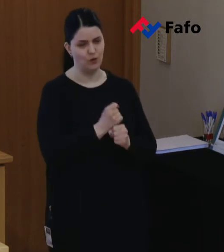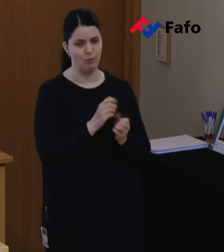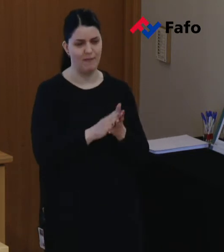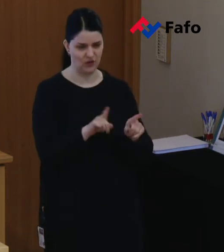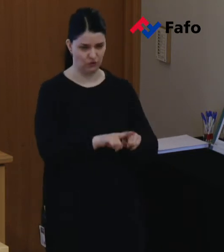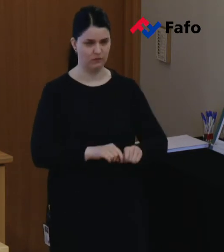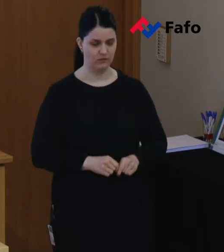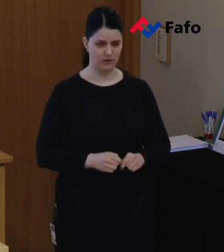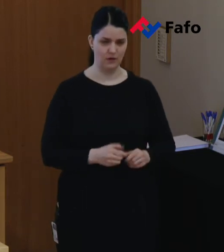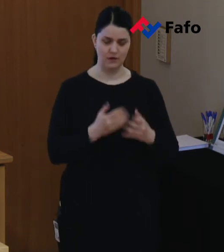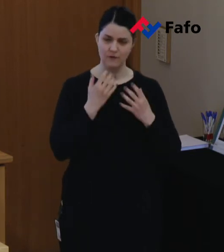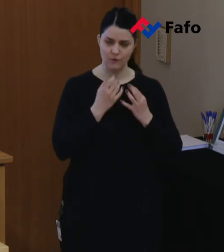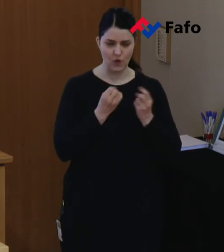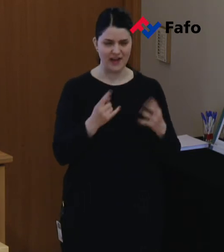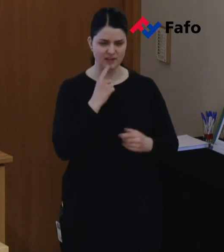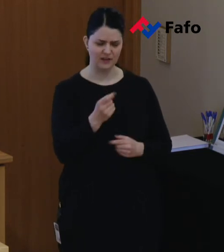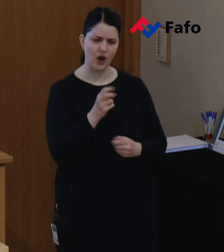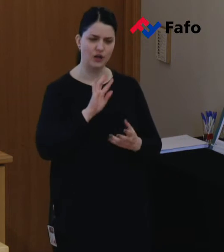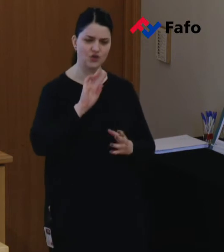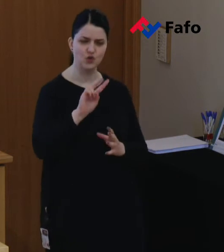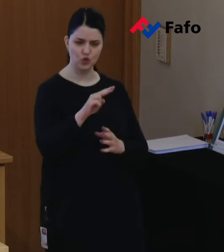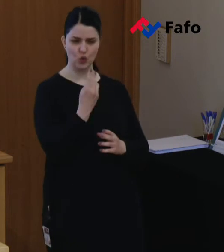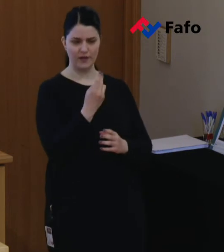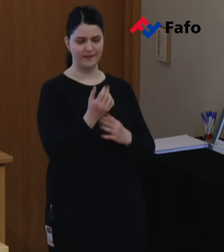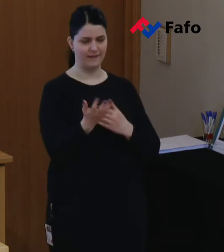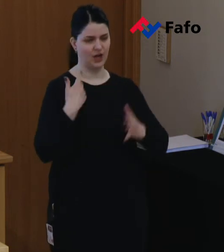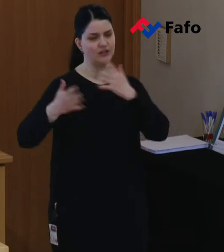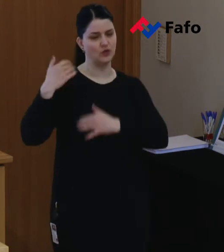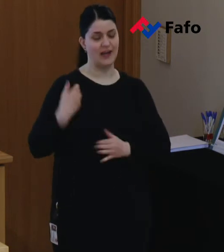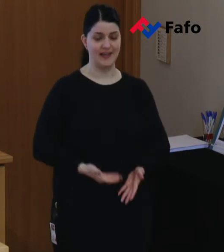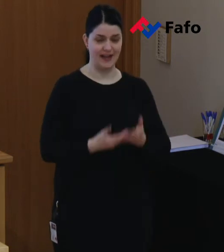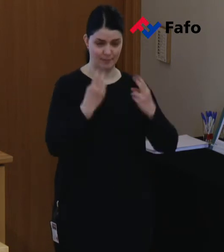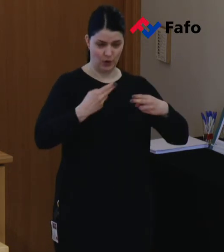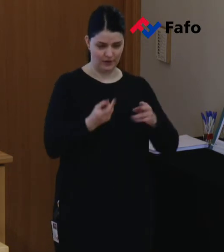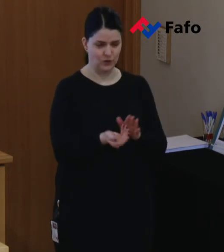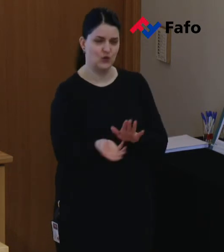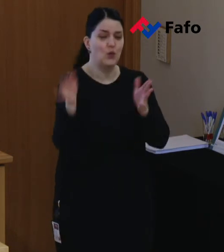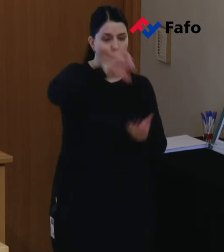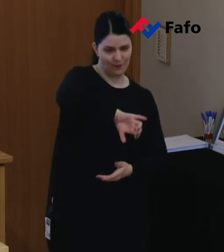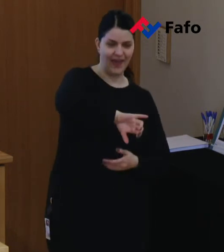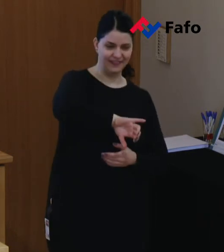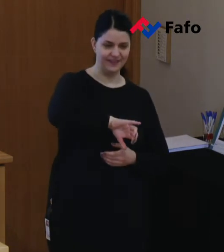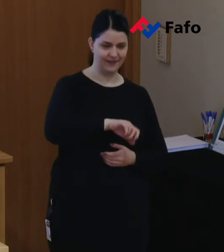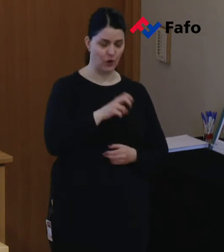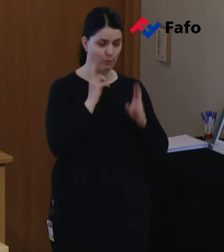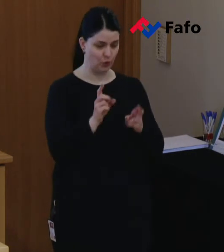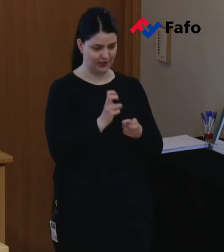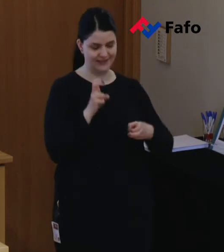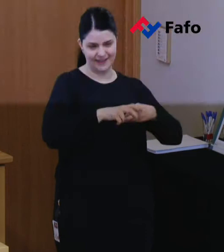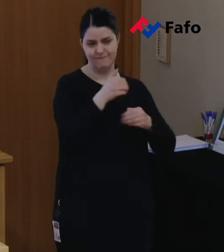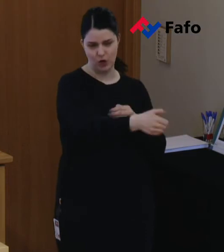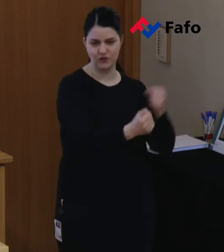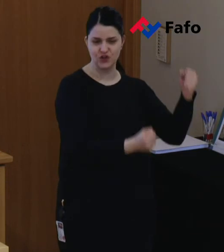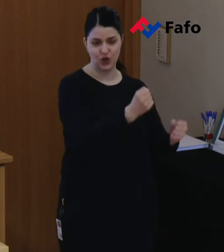Flere snakker om det at man har snudd den tradisjonelle hjelperollen på hodet og på en måte satt brukeren i føresetet, og det kan